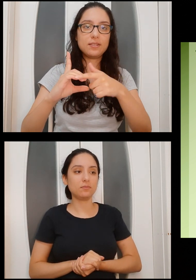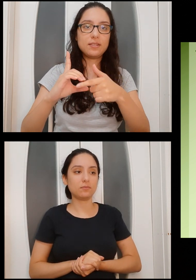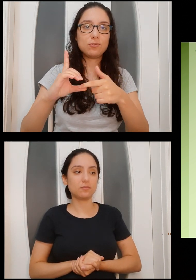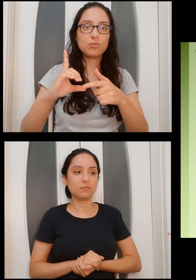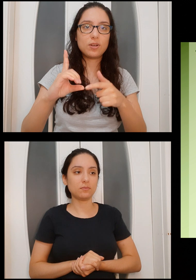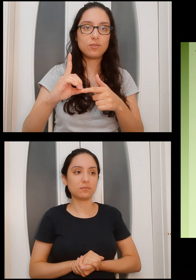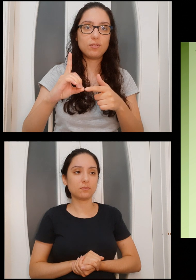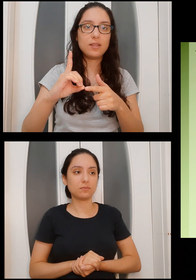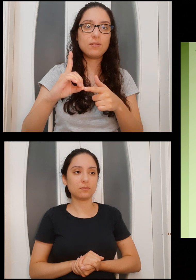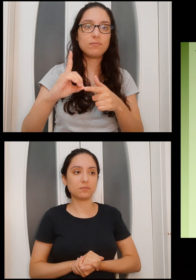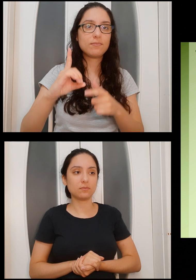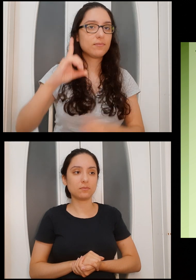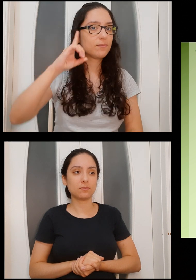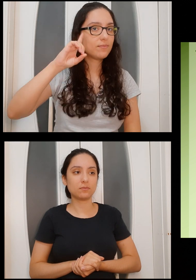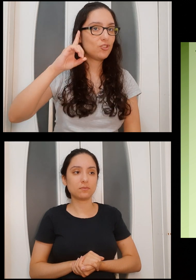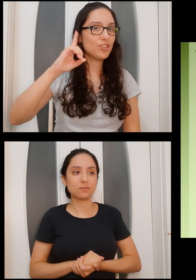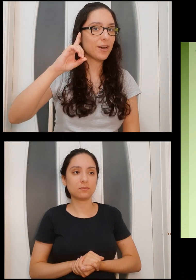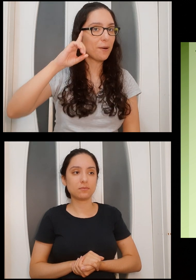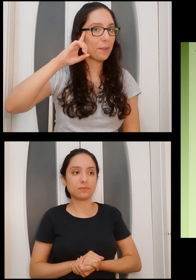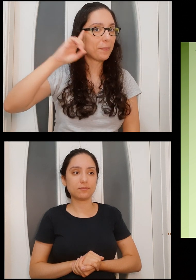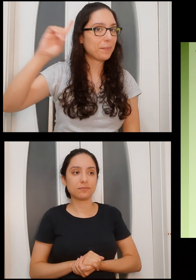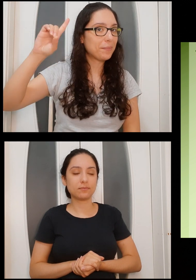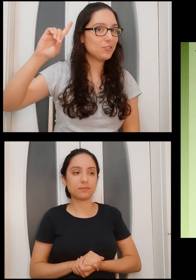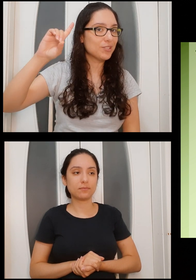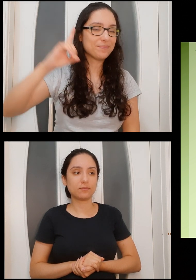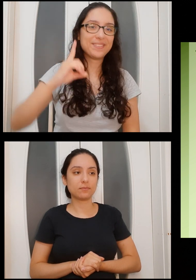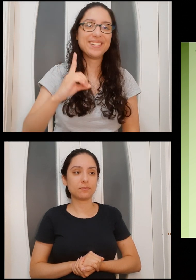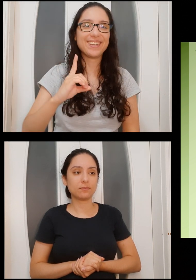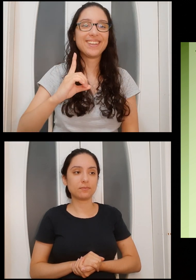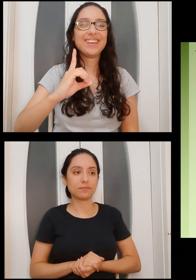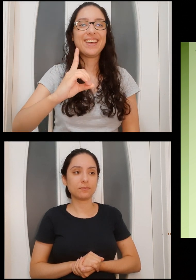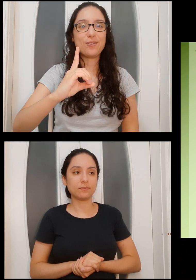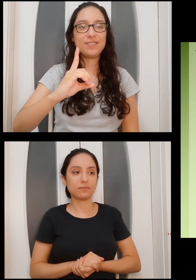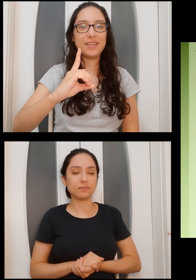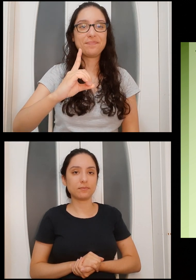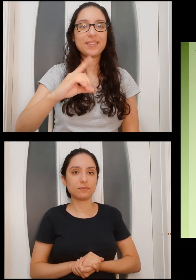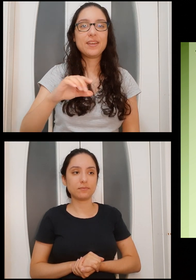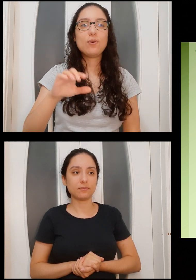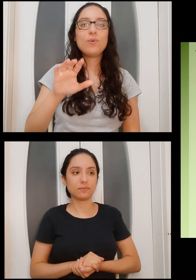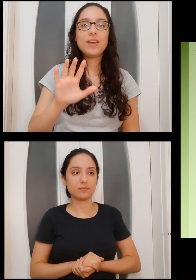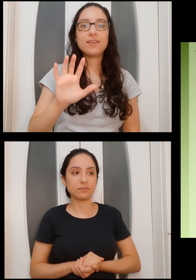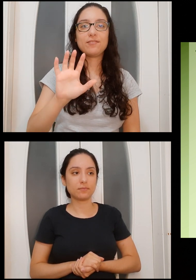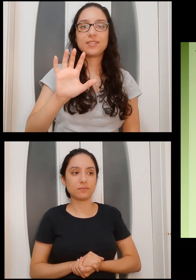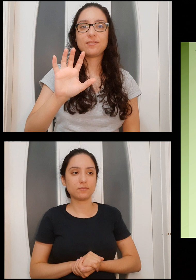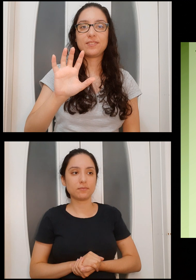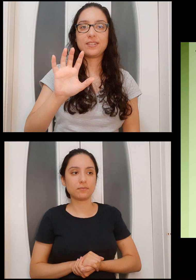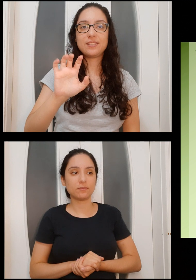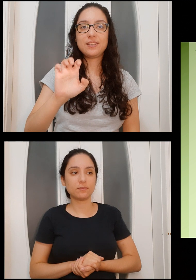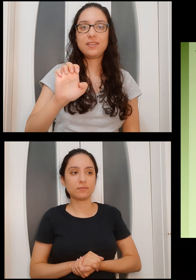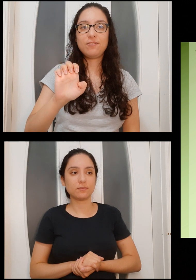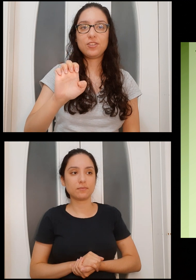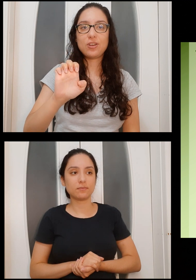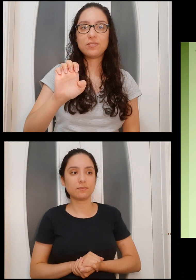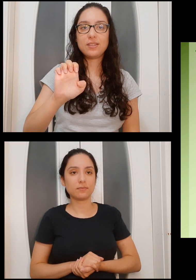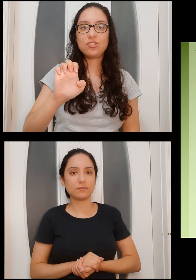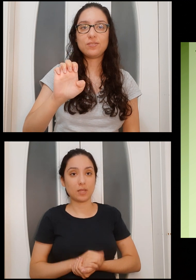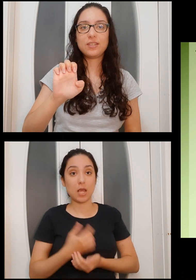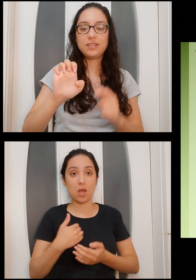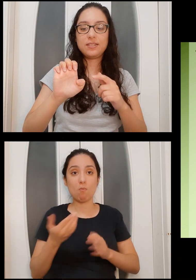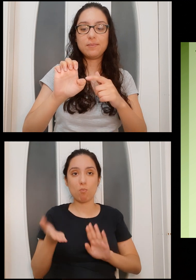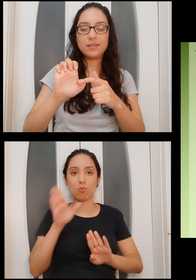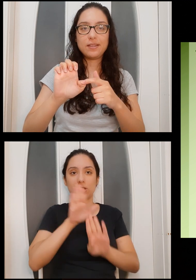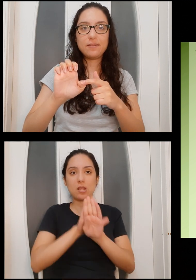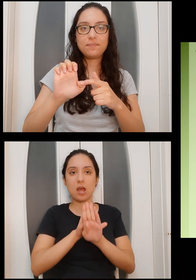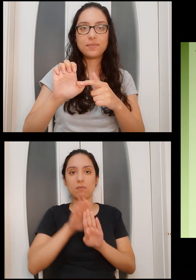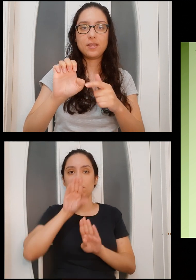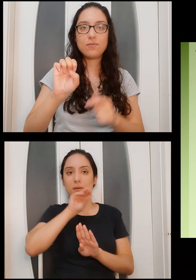cima, 3 dedos tocando no dedão. Dia, ó. Dia. É o D. O E, vocês vão fazer assim e fechar os dedinhos aqui